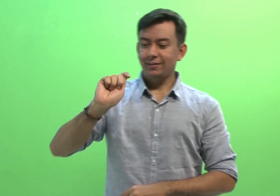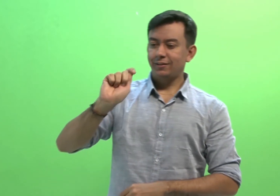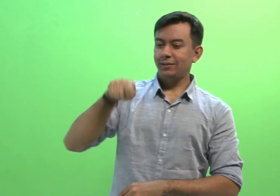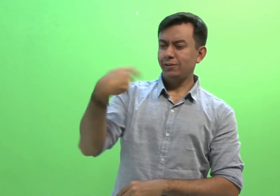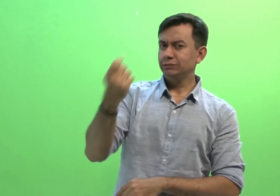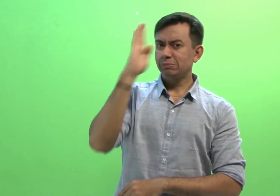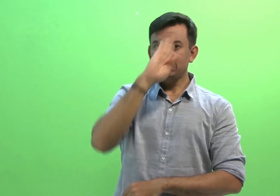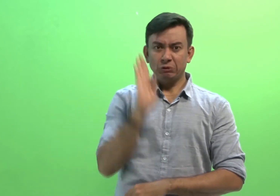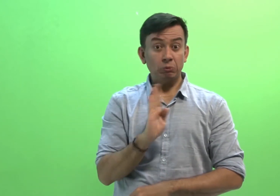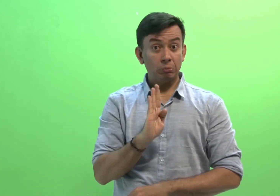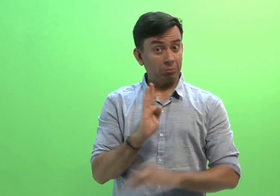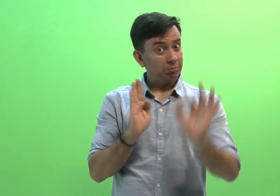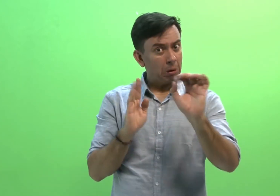Sinal do Brasil.